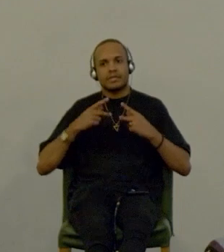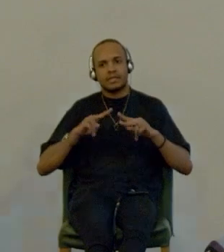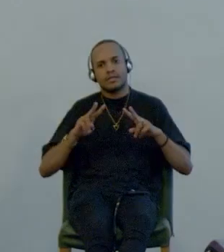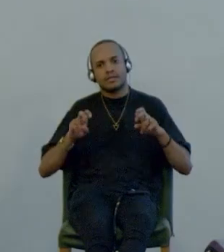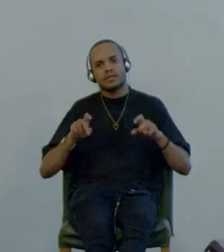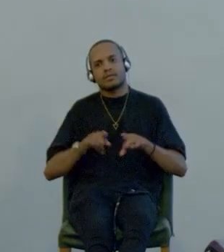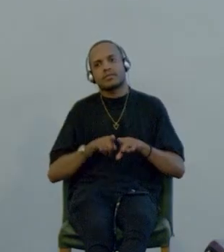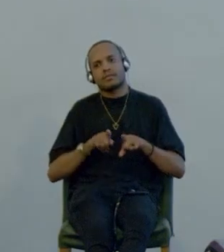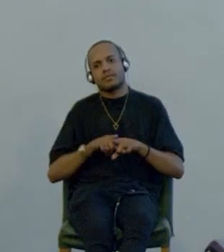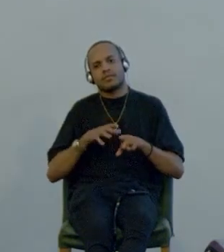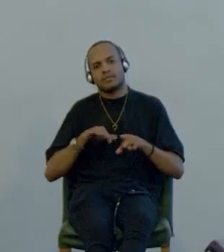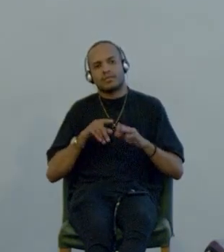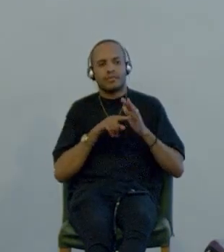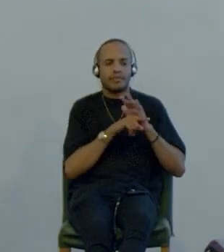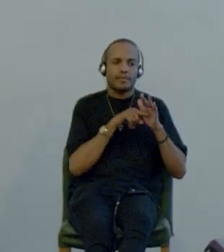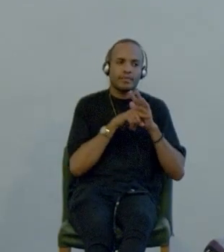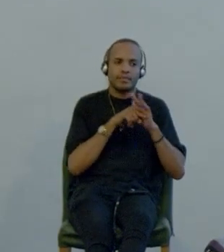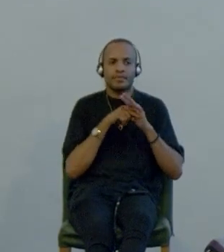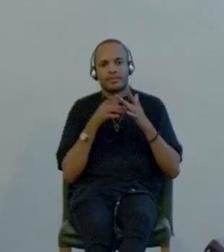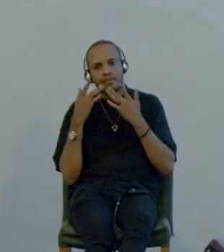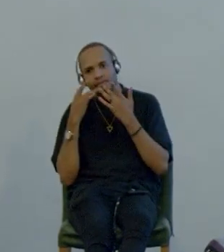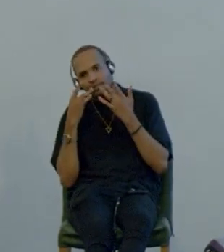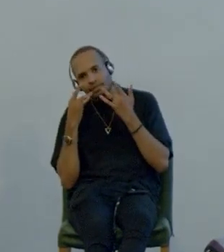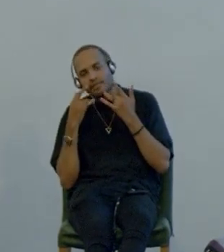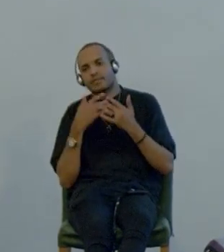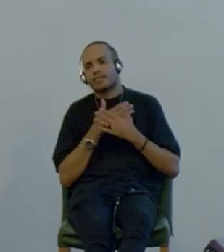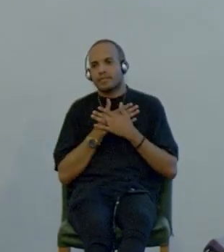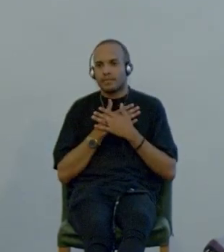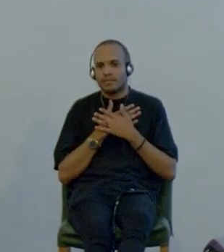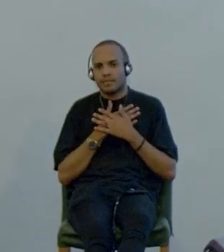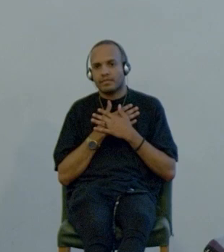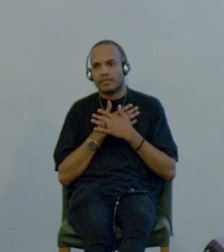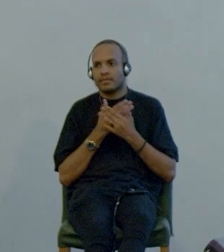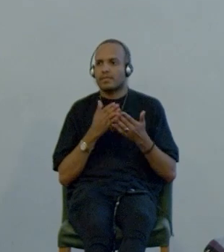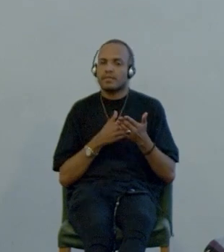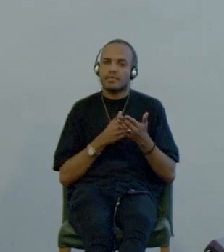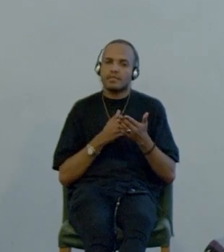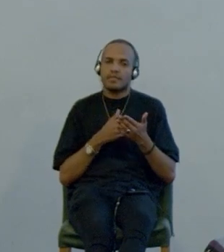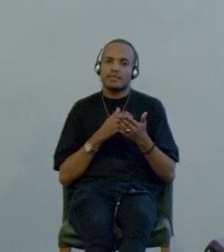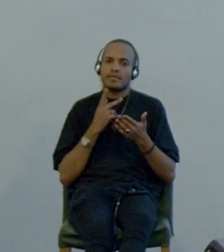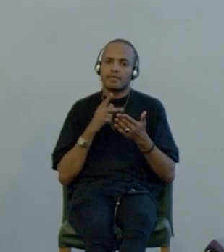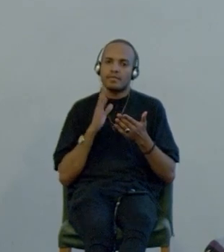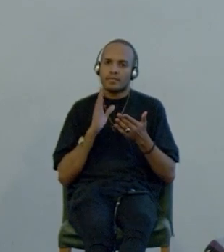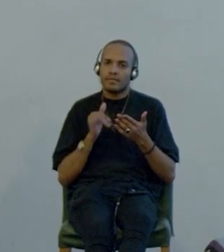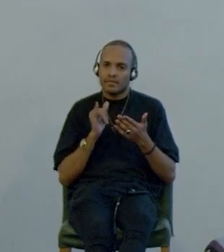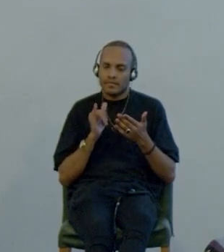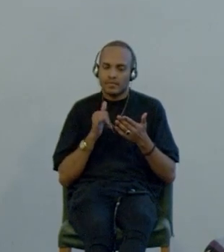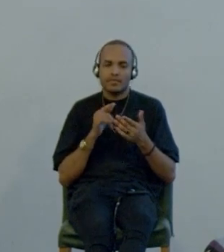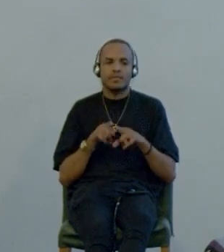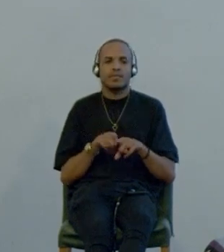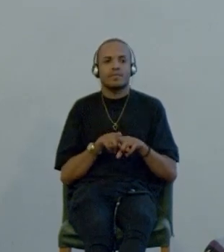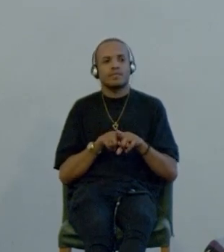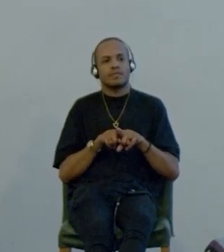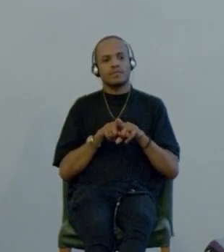moi. Alors, le livre dont tu as parlé, Lija, et qui nous a reliés, c'est cet étrange livre